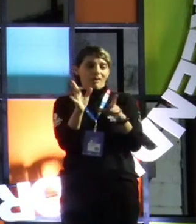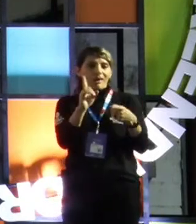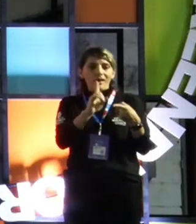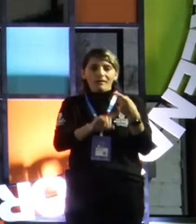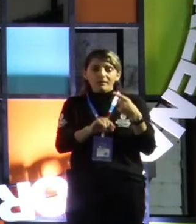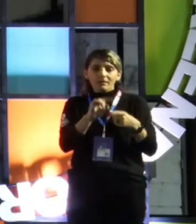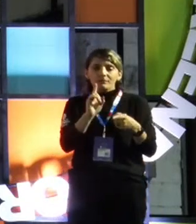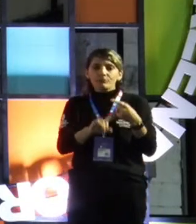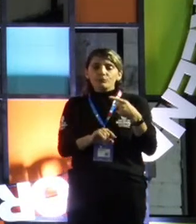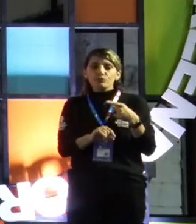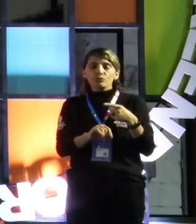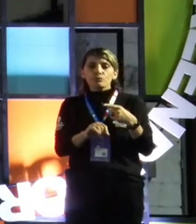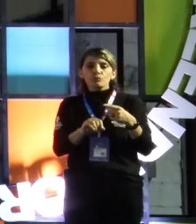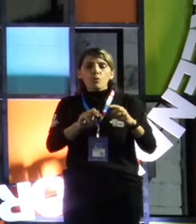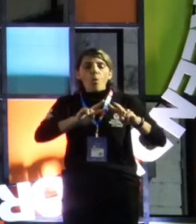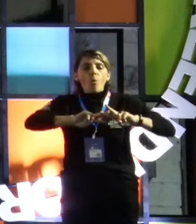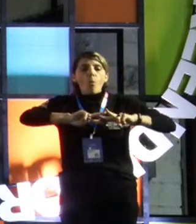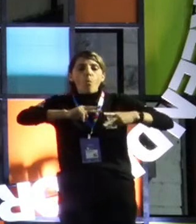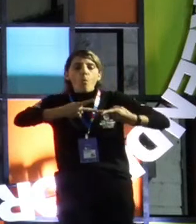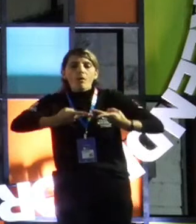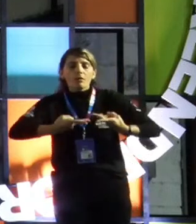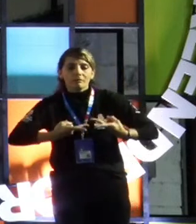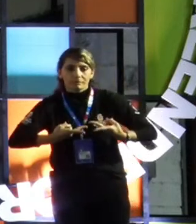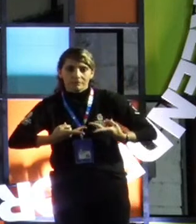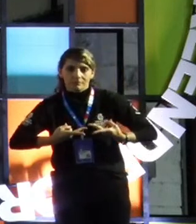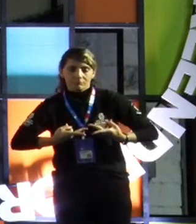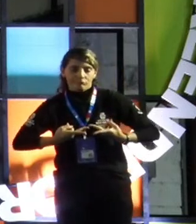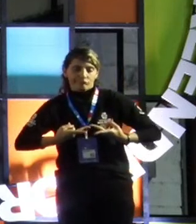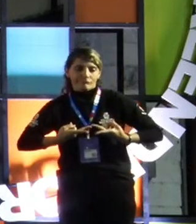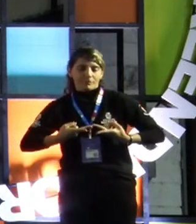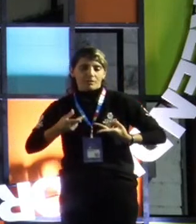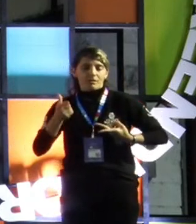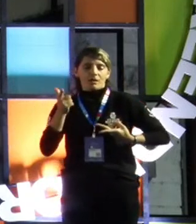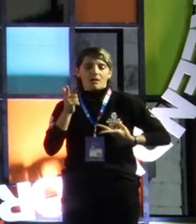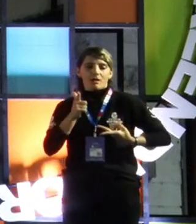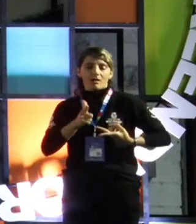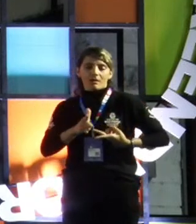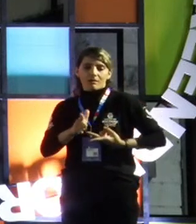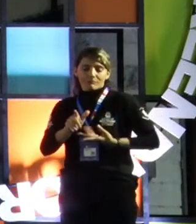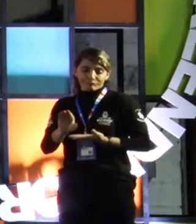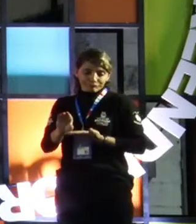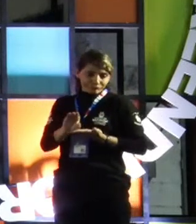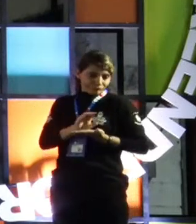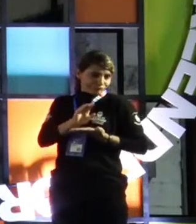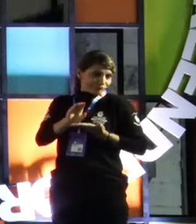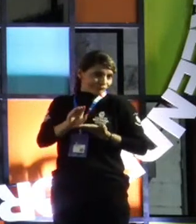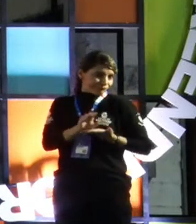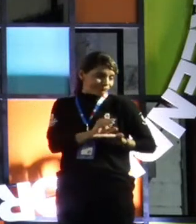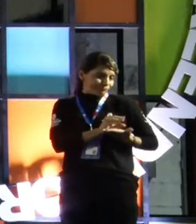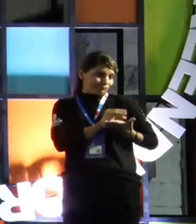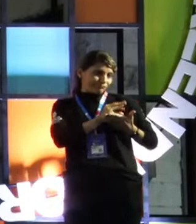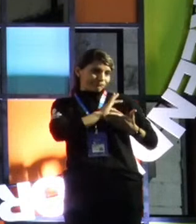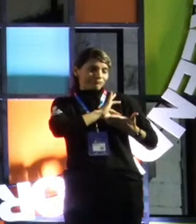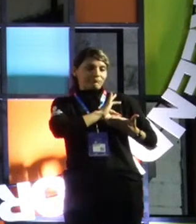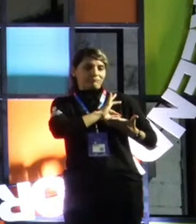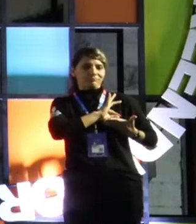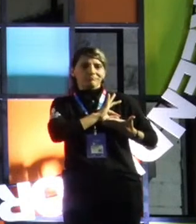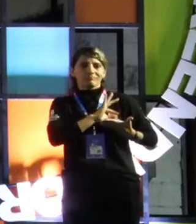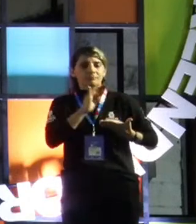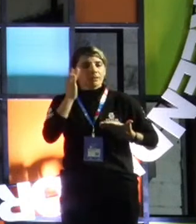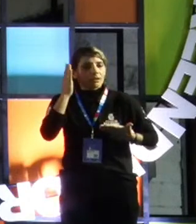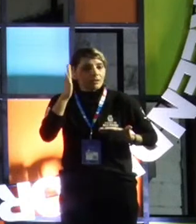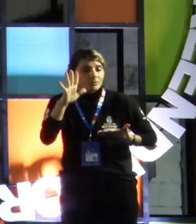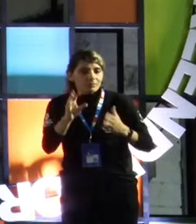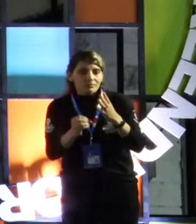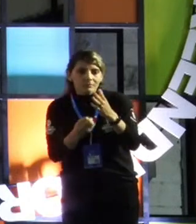link, ele é traqueado na conta da pessoa e a pessoa está ganhando comissão da Amazon para vender aquilo. Imagina se você faz um